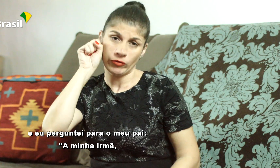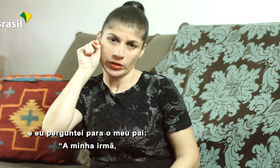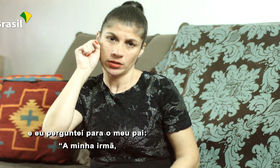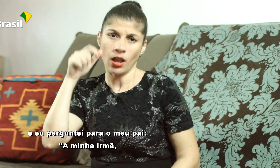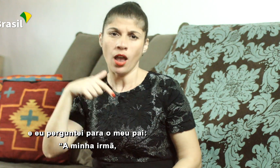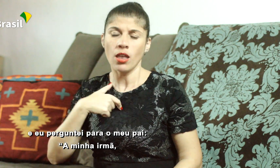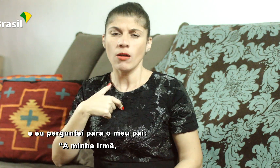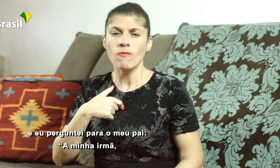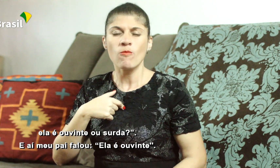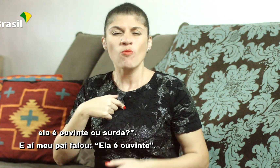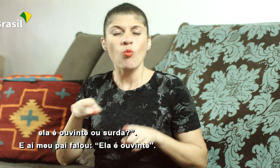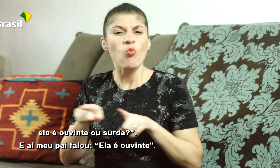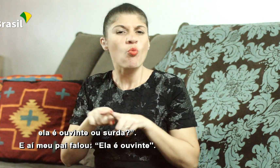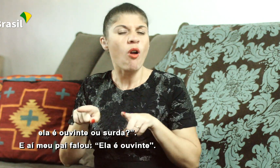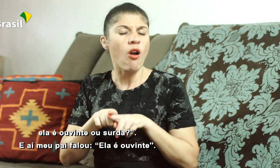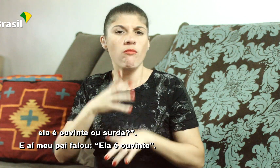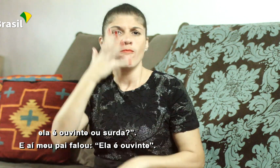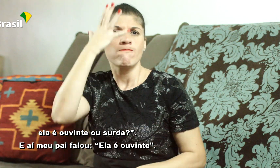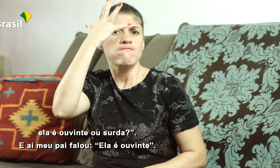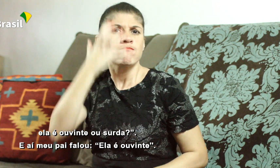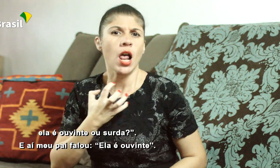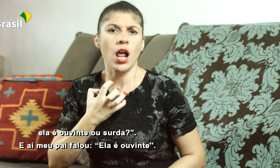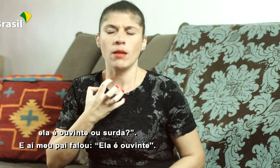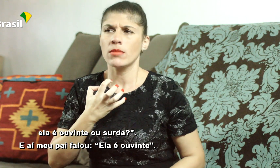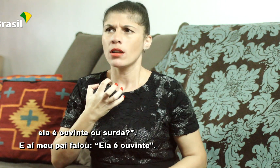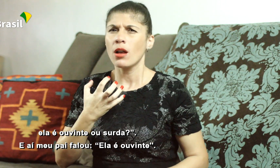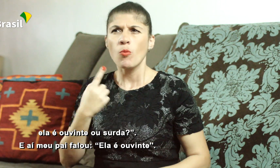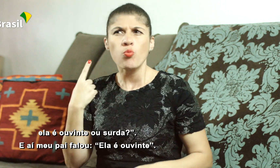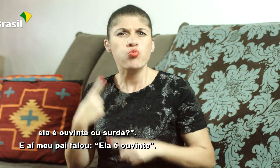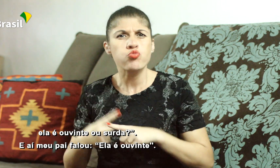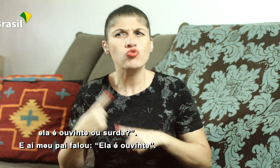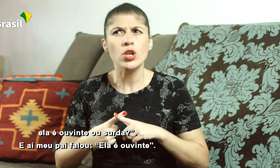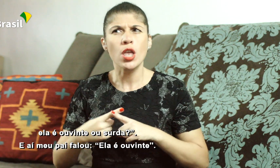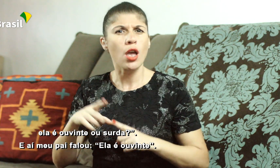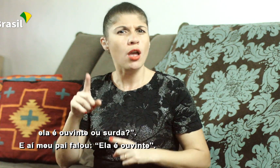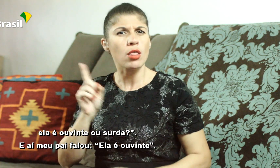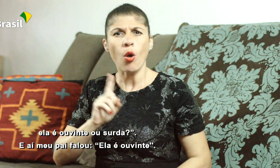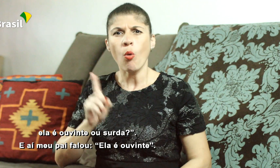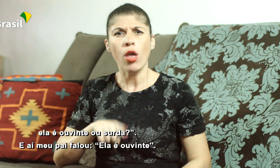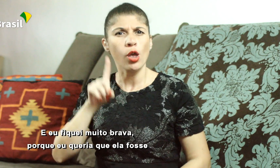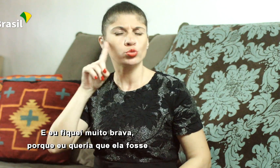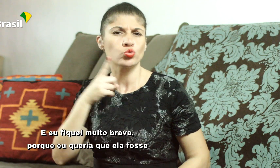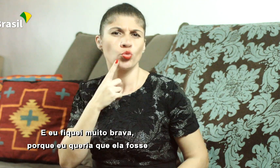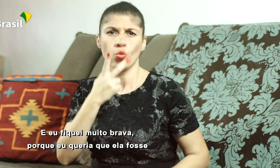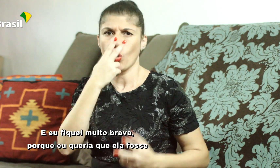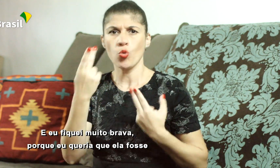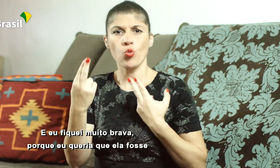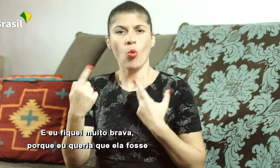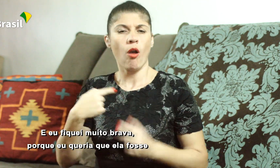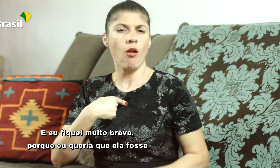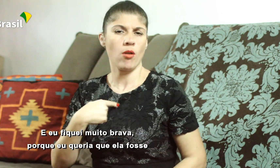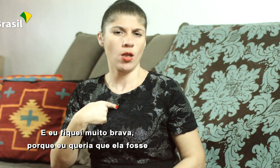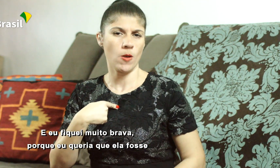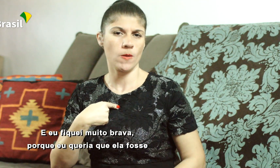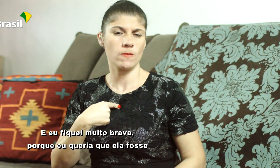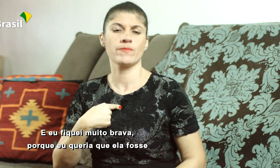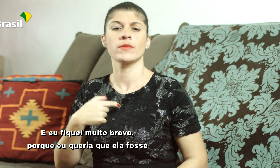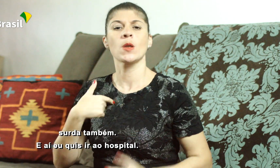a minha irmã, ela é ouvinte ou surda? E aí meu pai falou, ela é ouvinte. E eu fiquei muito braba, porque eu queria que ela fosse